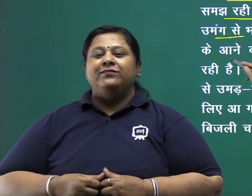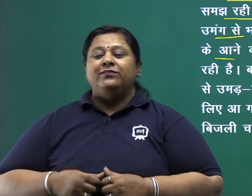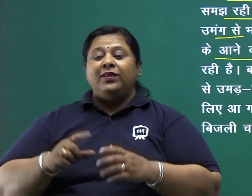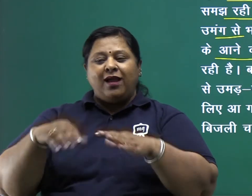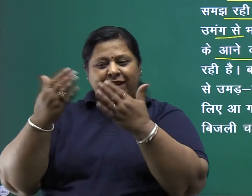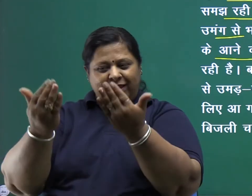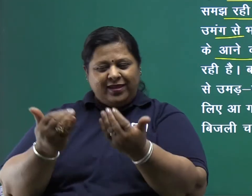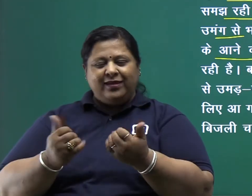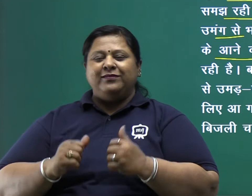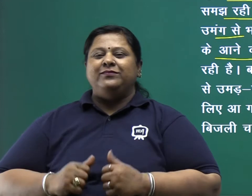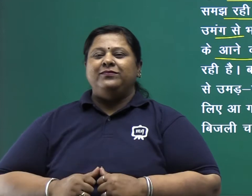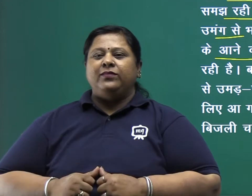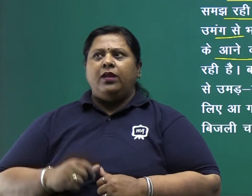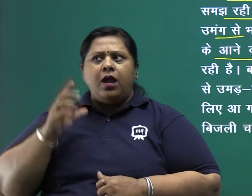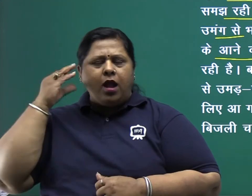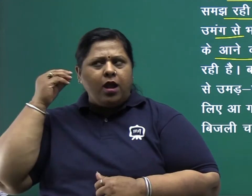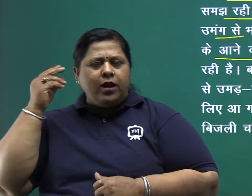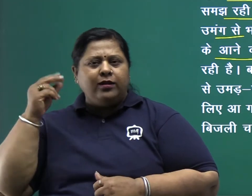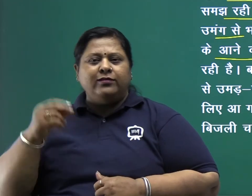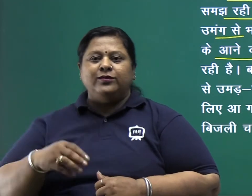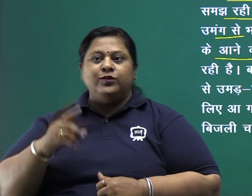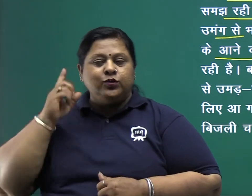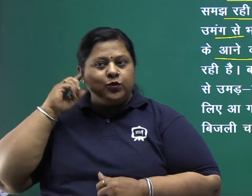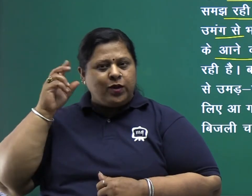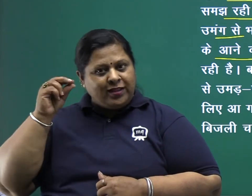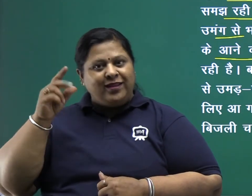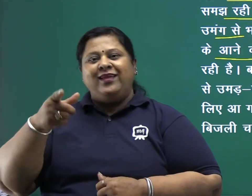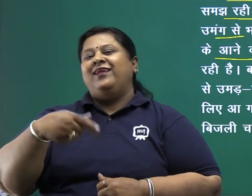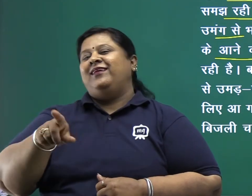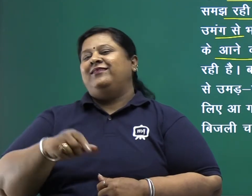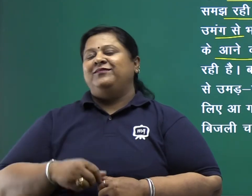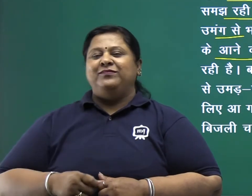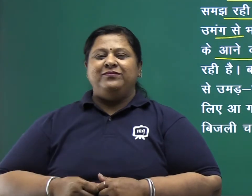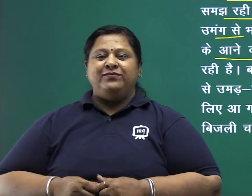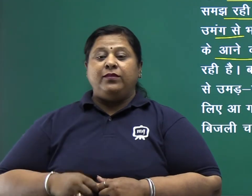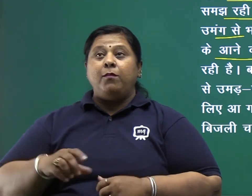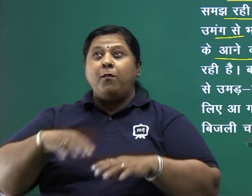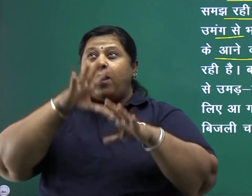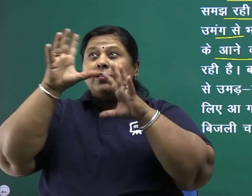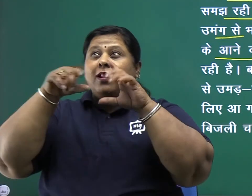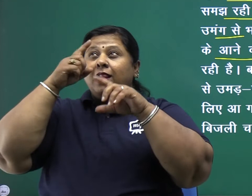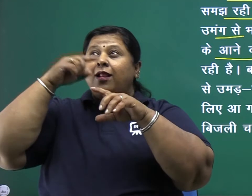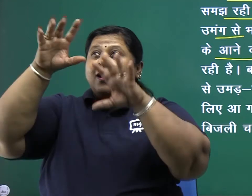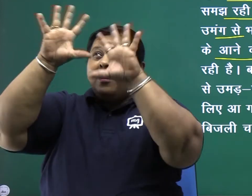के आने की आहट सुनाई दे रही है। बादल